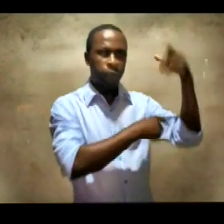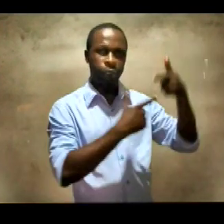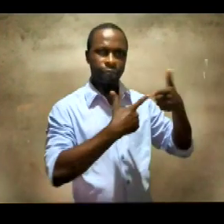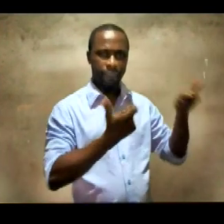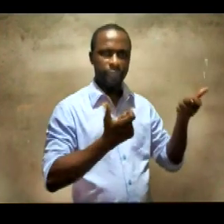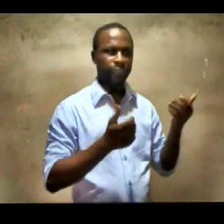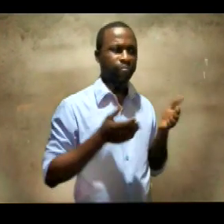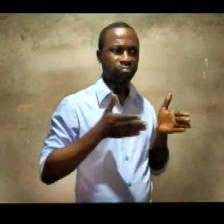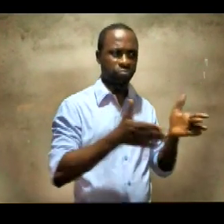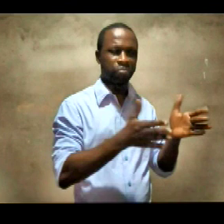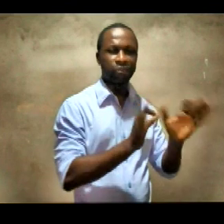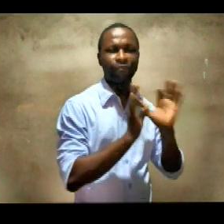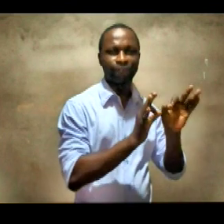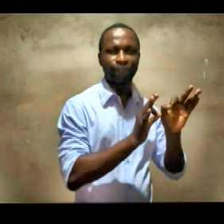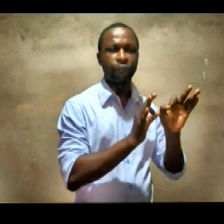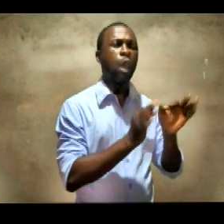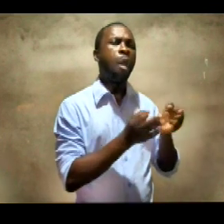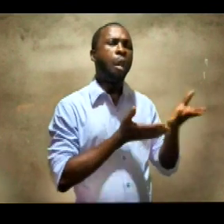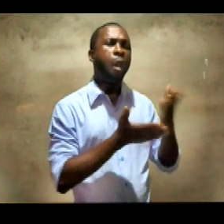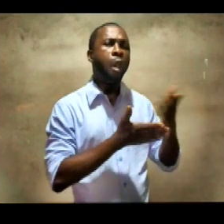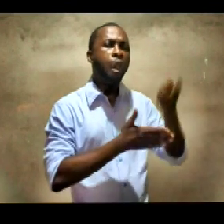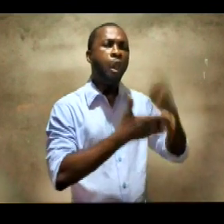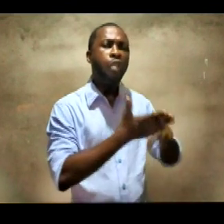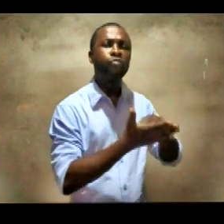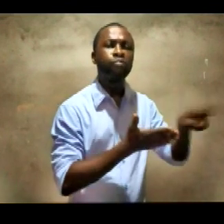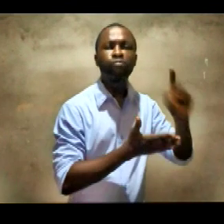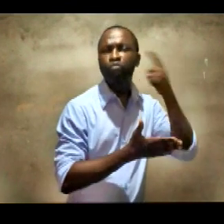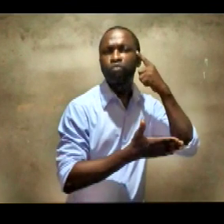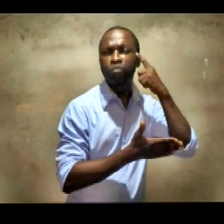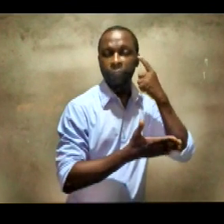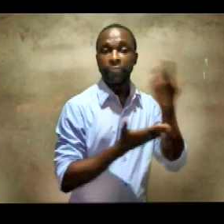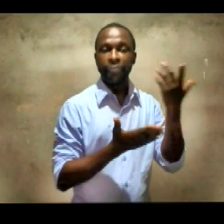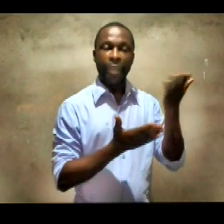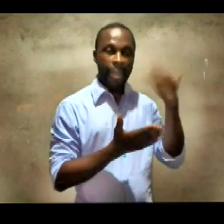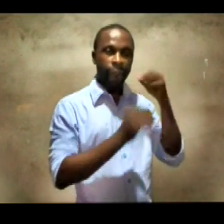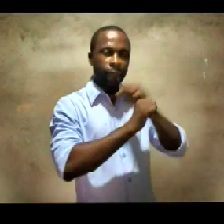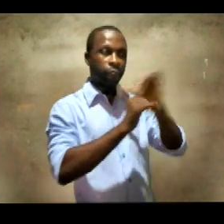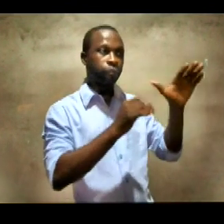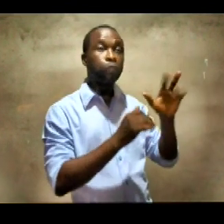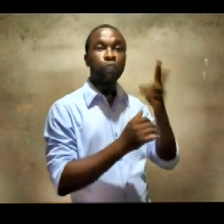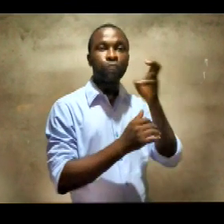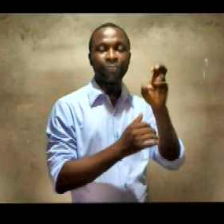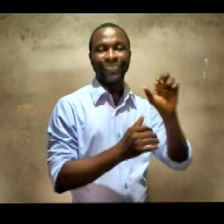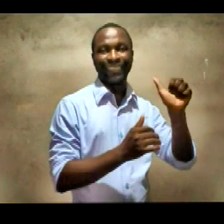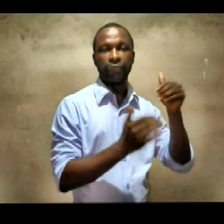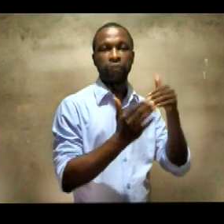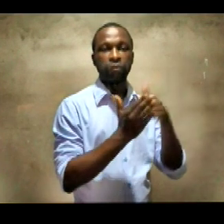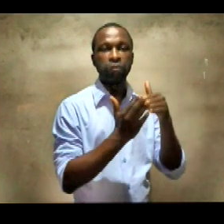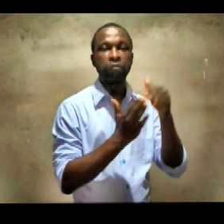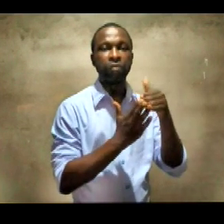cela. Côté coût, l'État a frappé un grand coup. Les prévisions financières de 210 milliards, ensuite